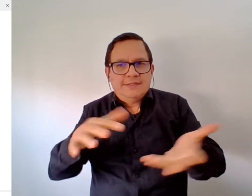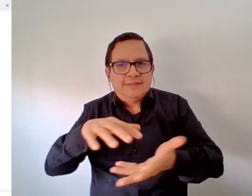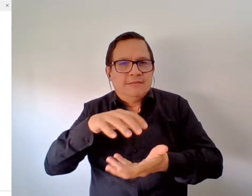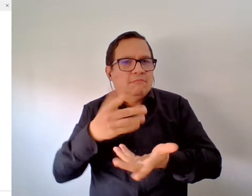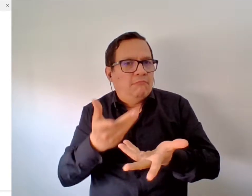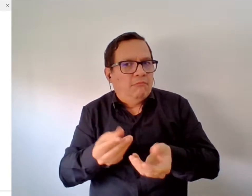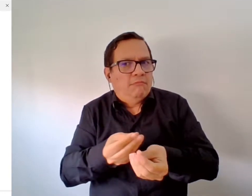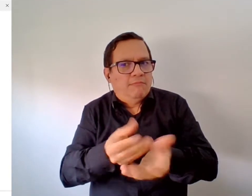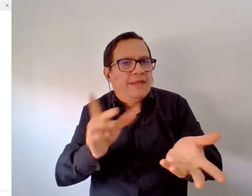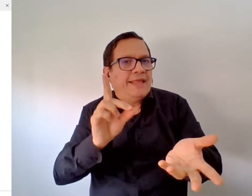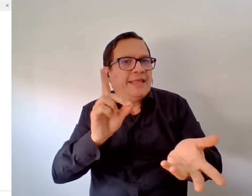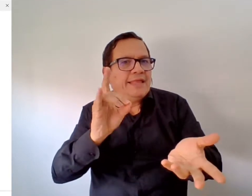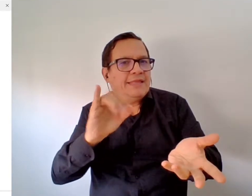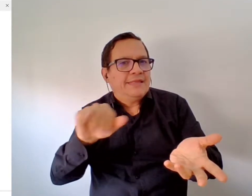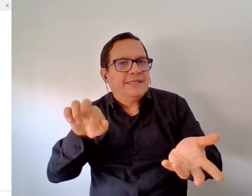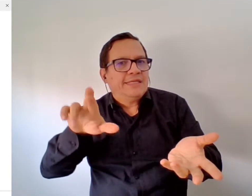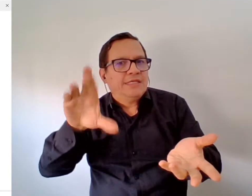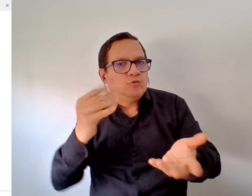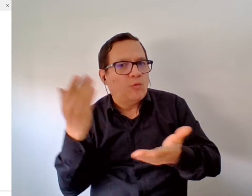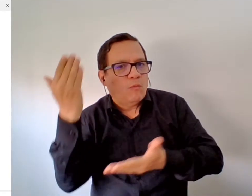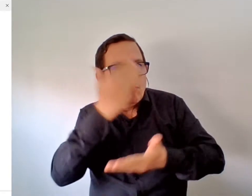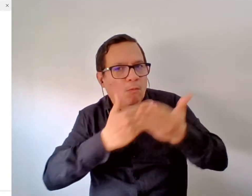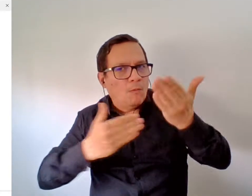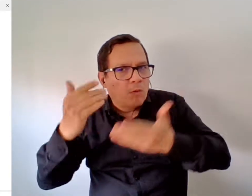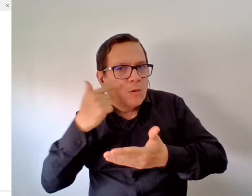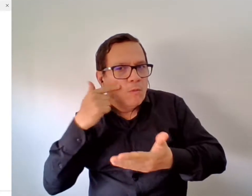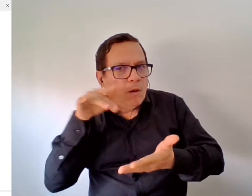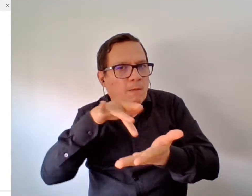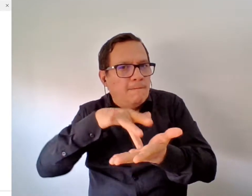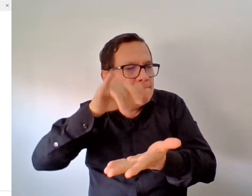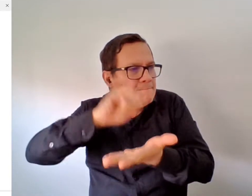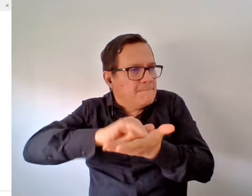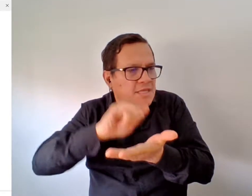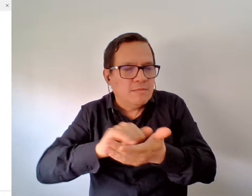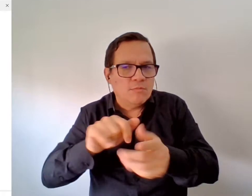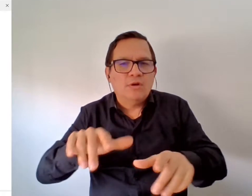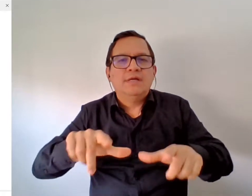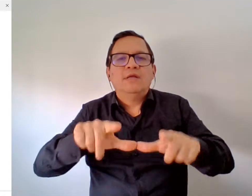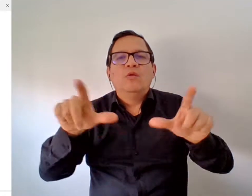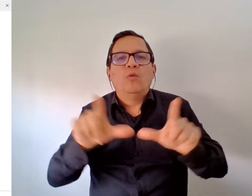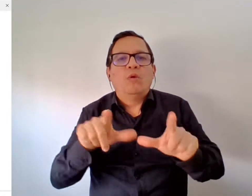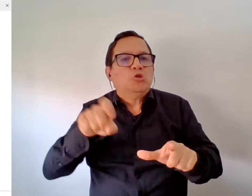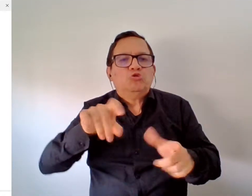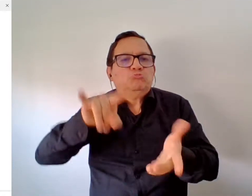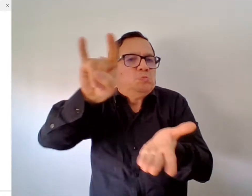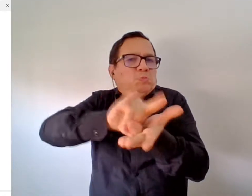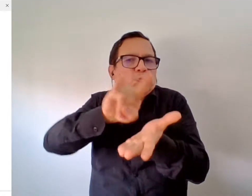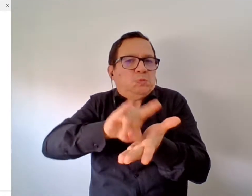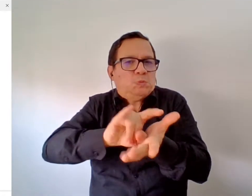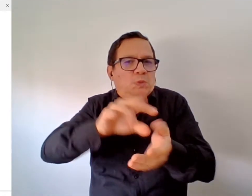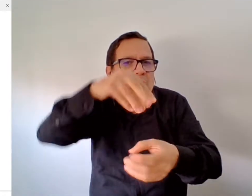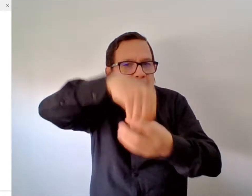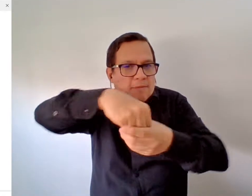el mismo sitio. No requiere descargar ni instalar en su máquina.